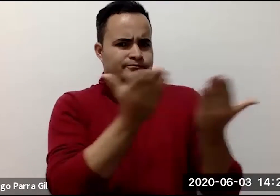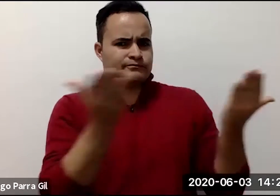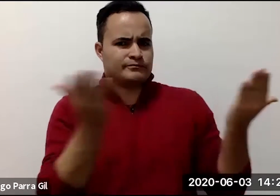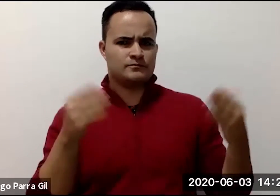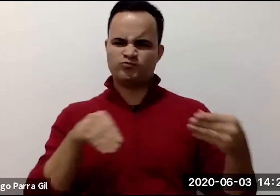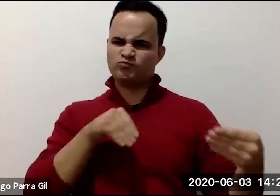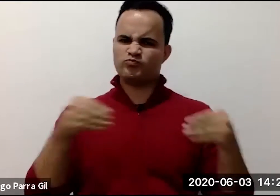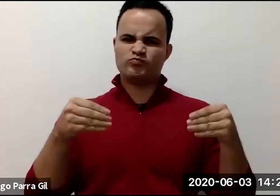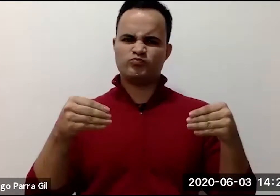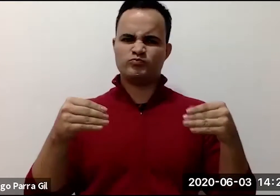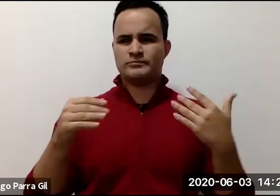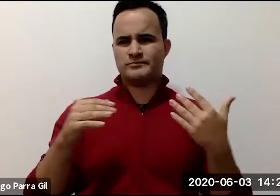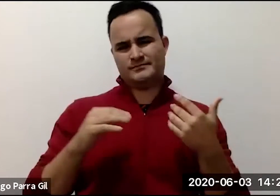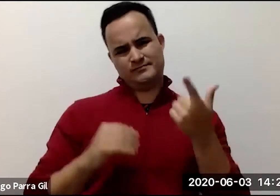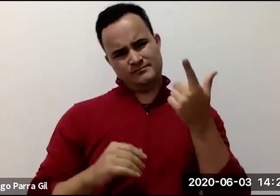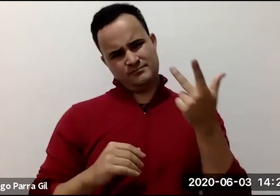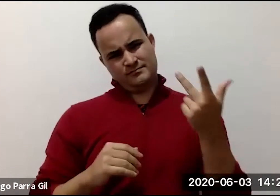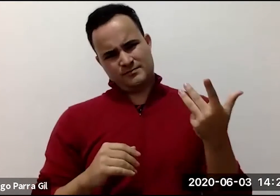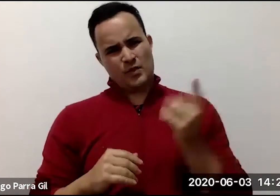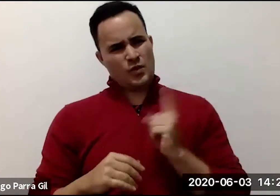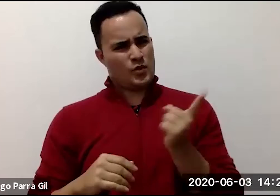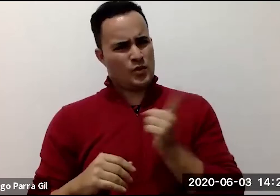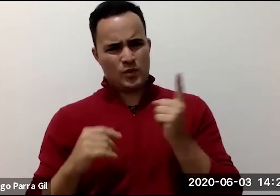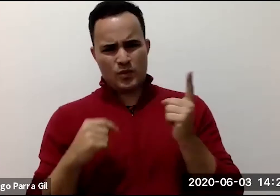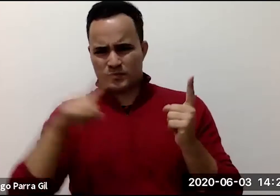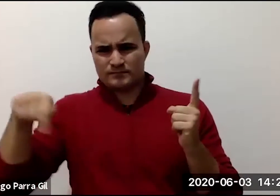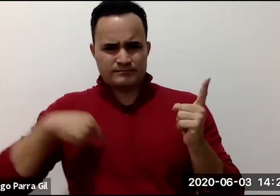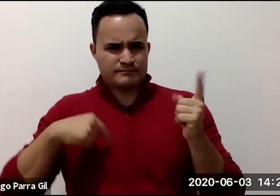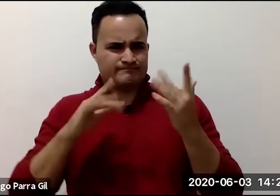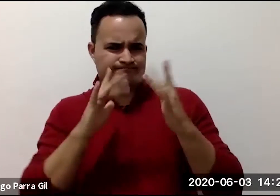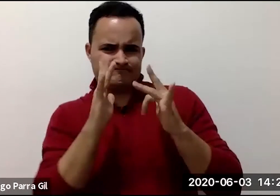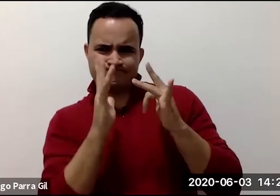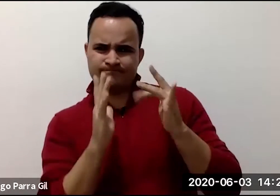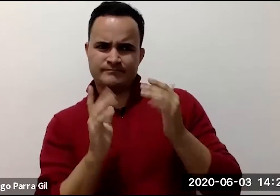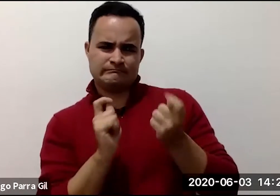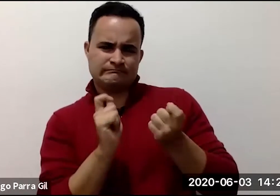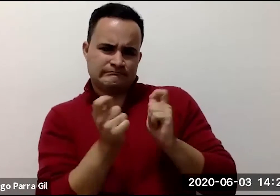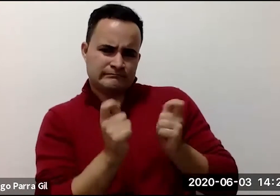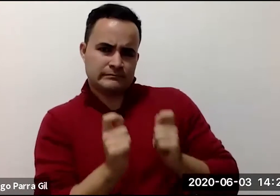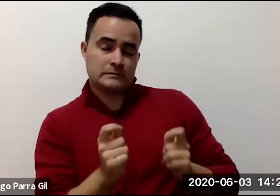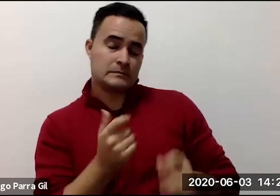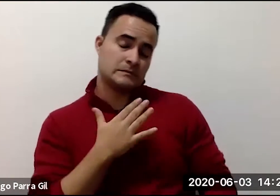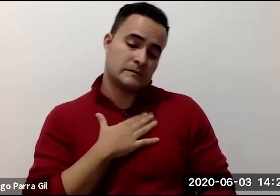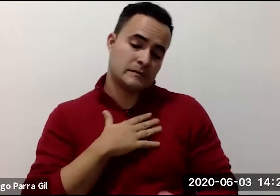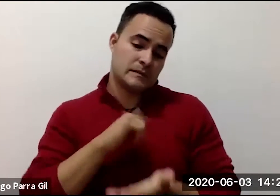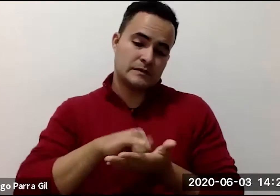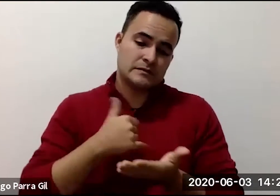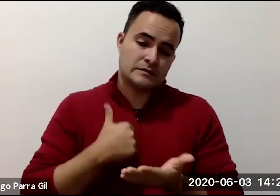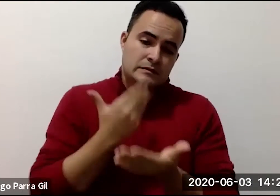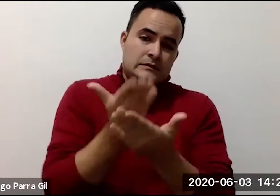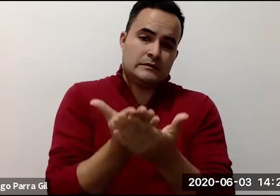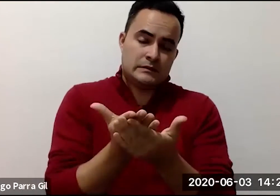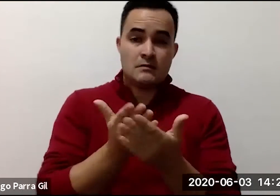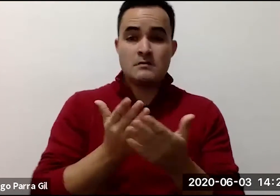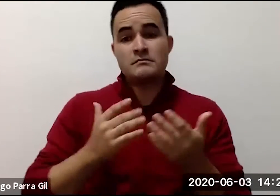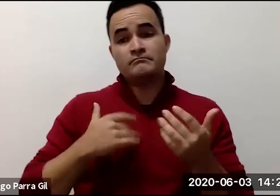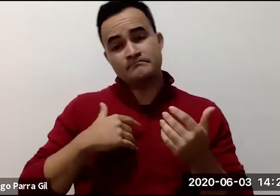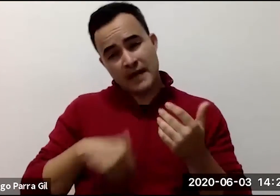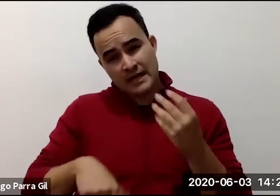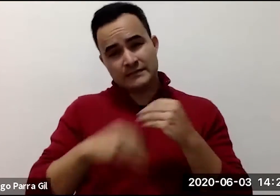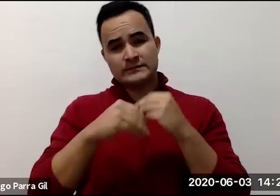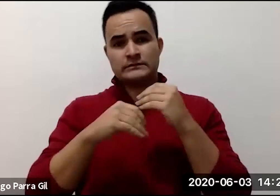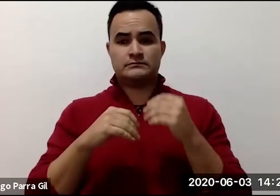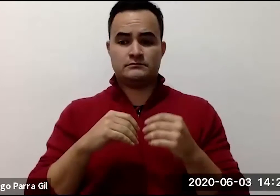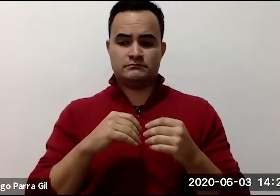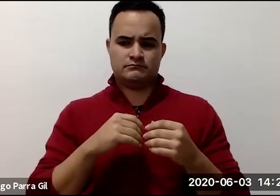los tiempos ni todos esos procedimientos, ¿no? Me gustaría hablar del estrés que implica